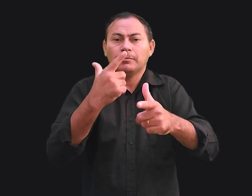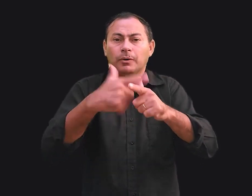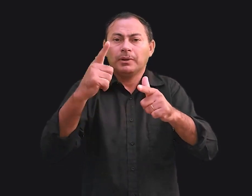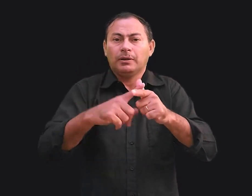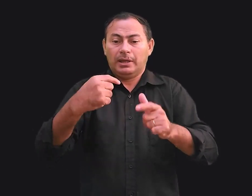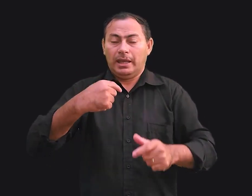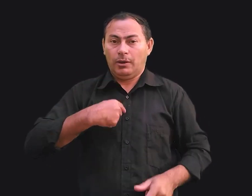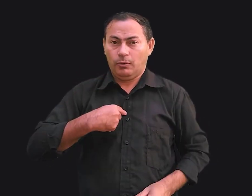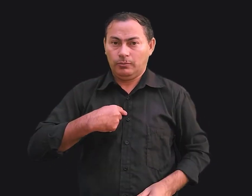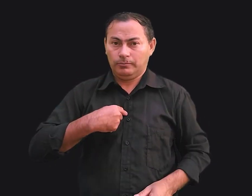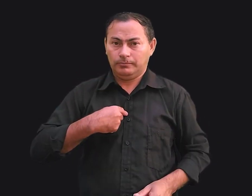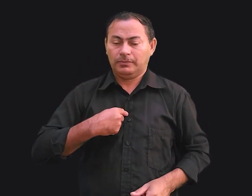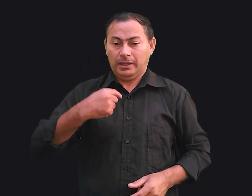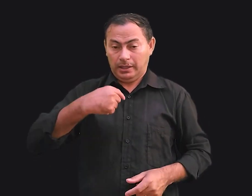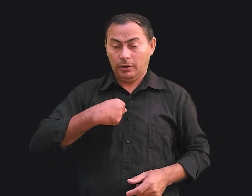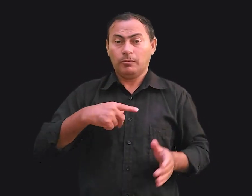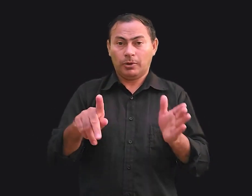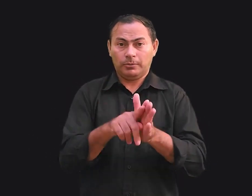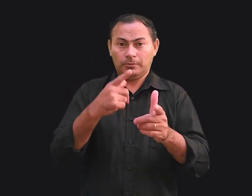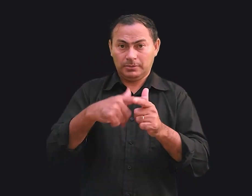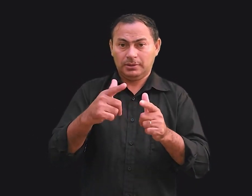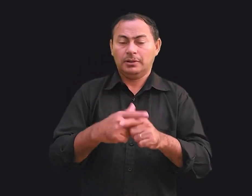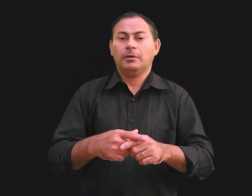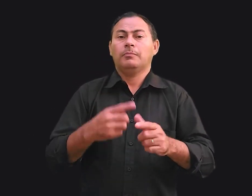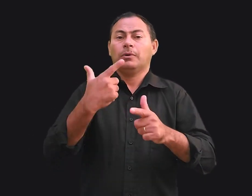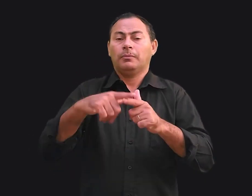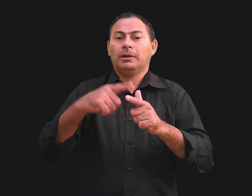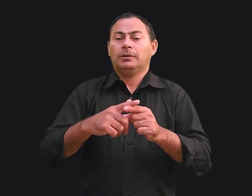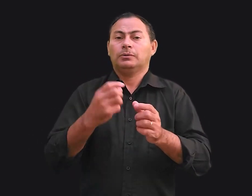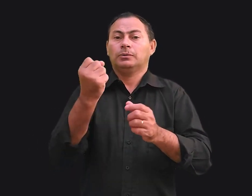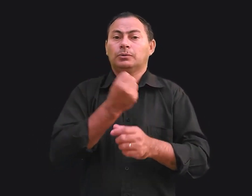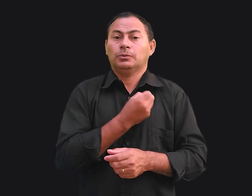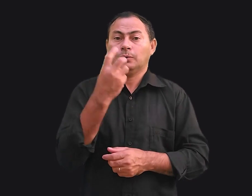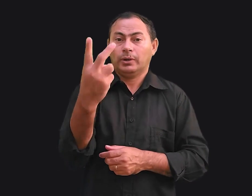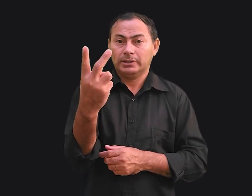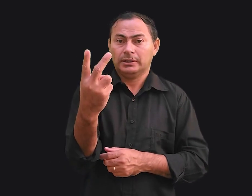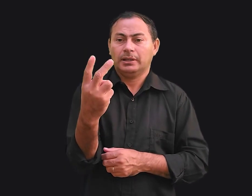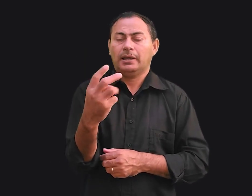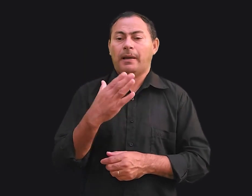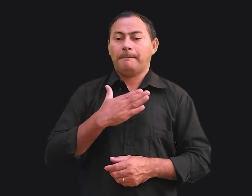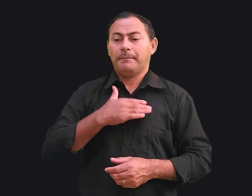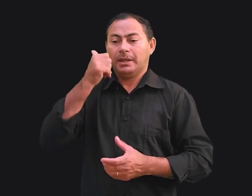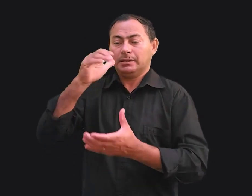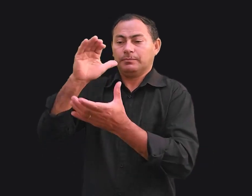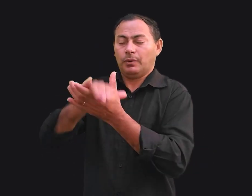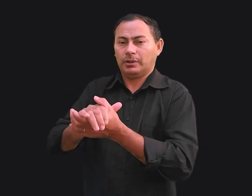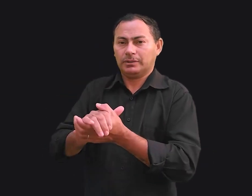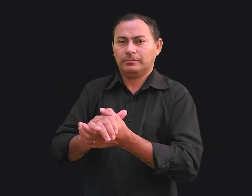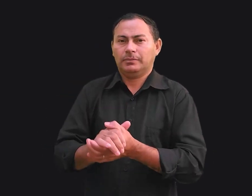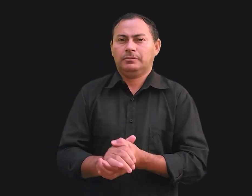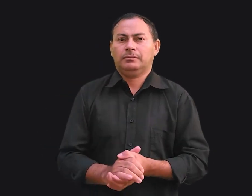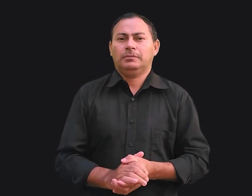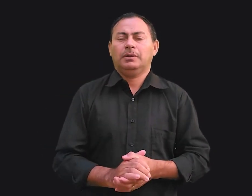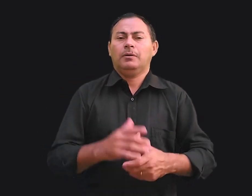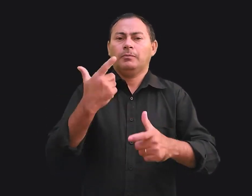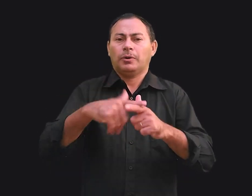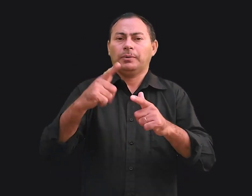problema sou eu, né? Sou eu mesmo. O problema número 2 é a minha esposa. O problema